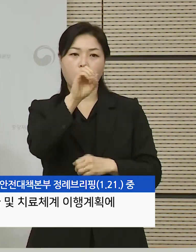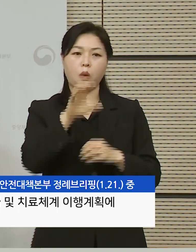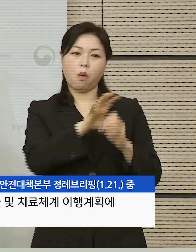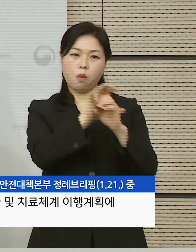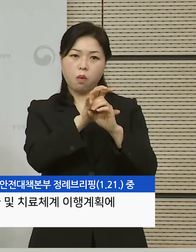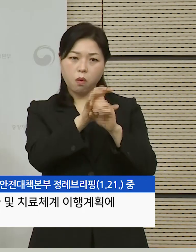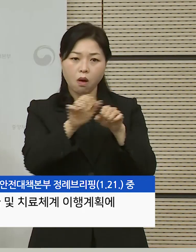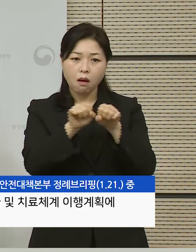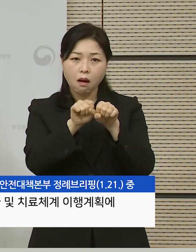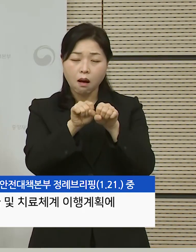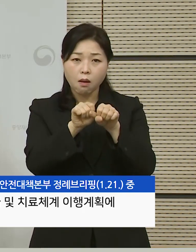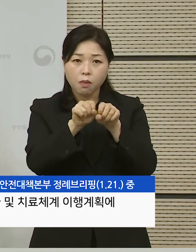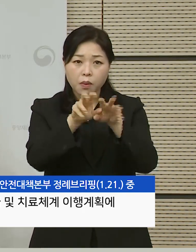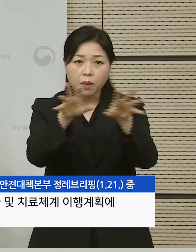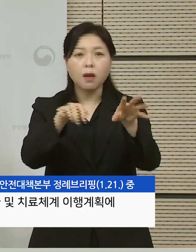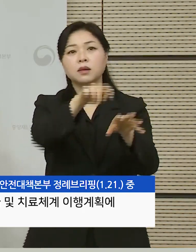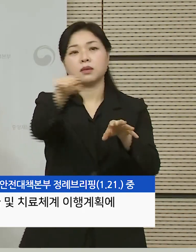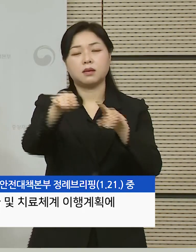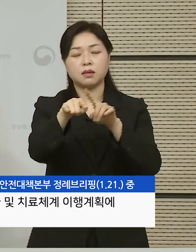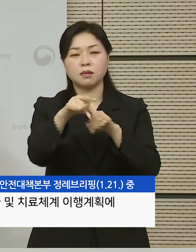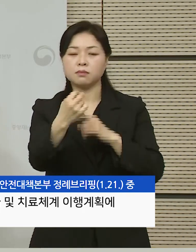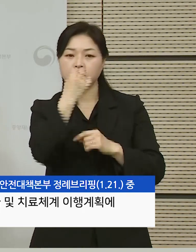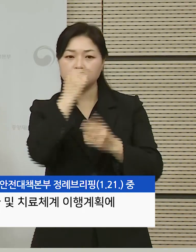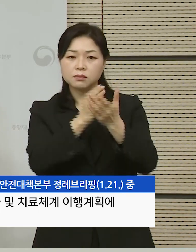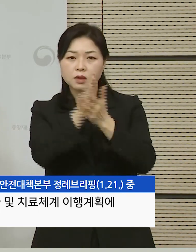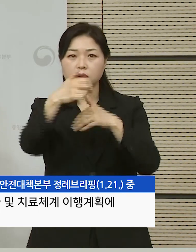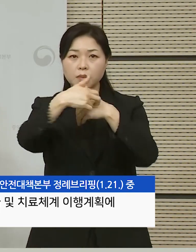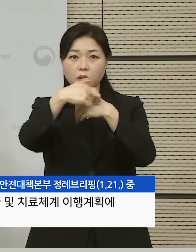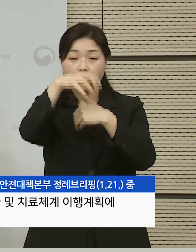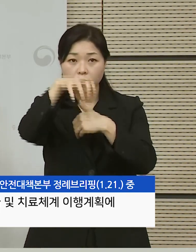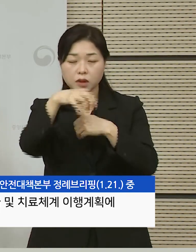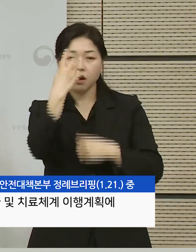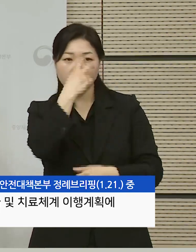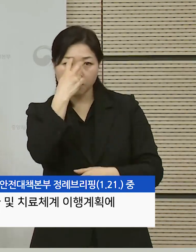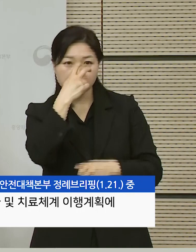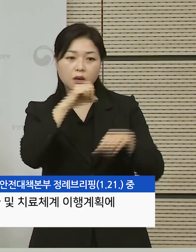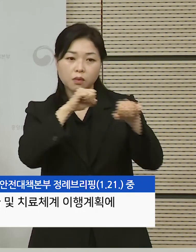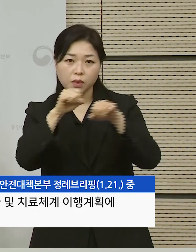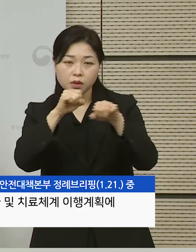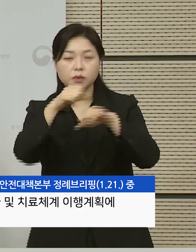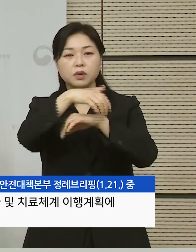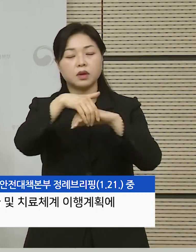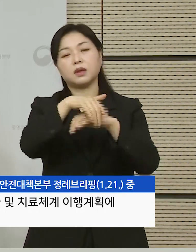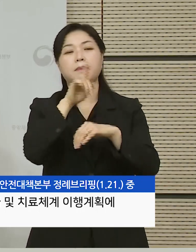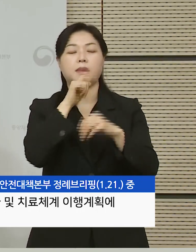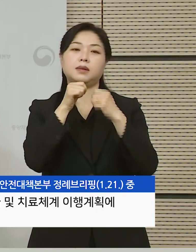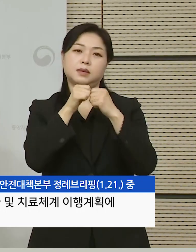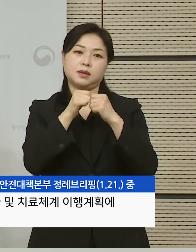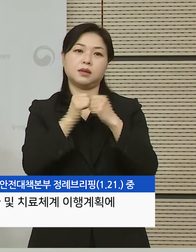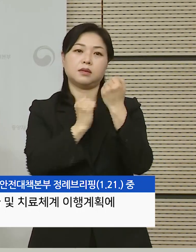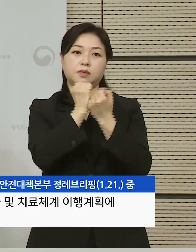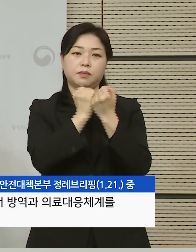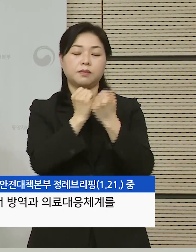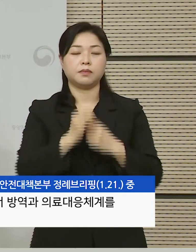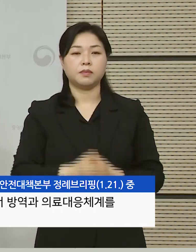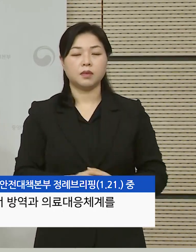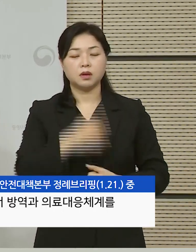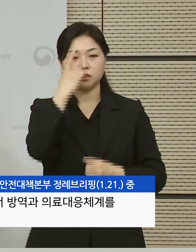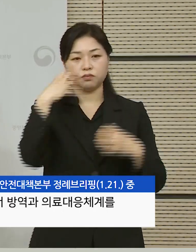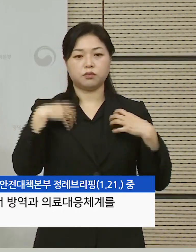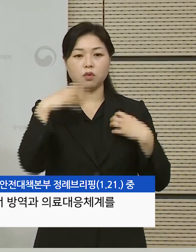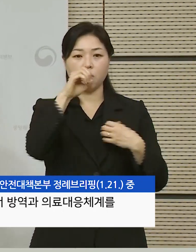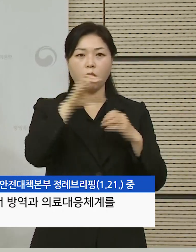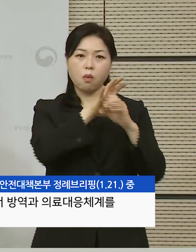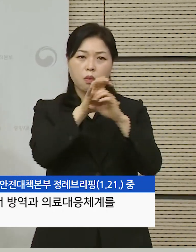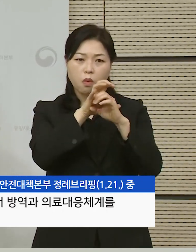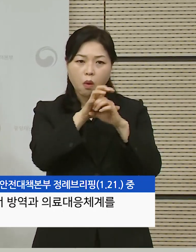오미크론 우세 지역의 호흡기 전담 클리닉의 검사 및 치료체계 이행 계획에 대해서 자세히 말씀드리겠습니다.